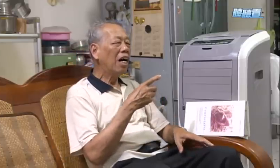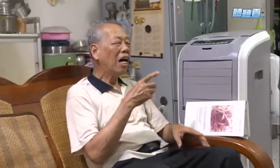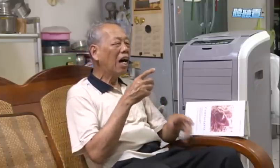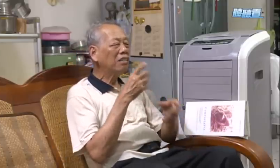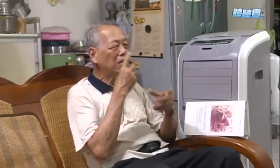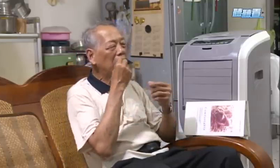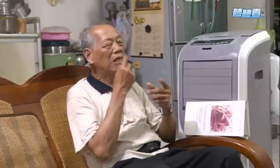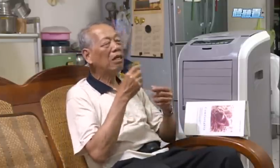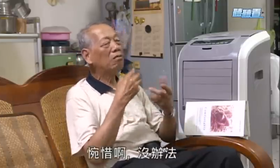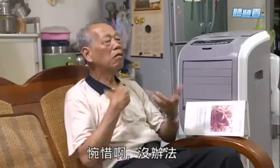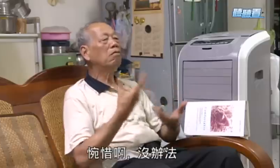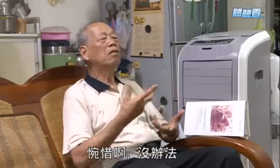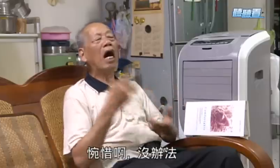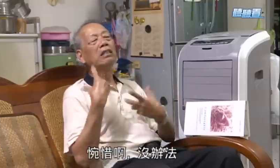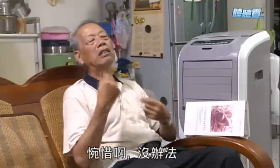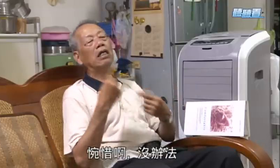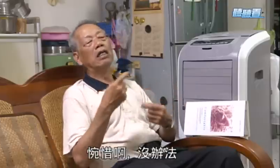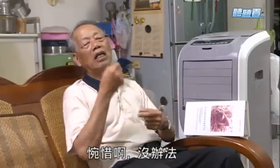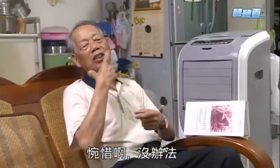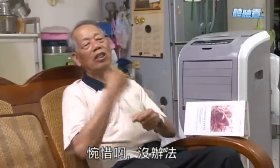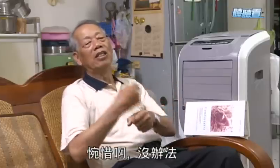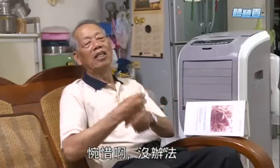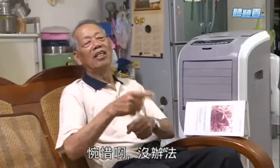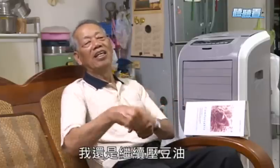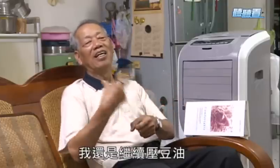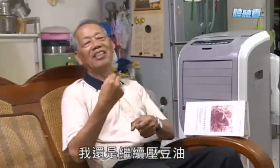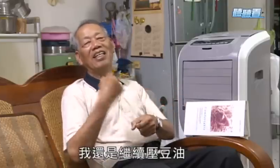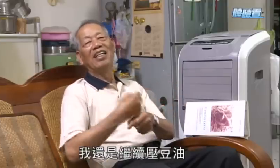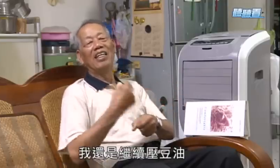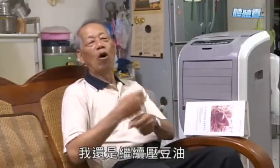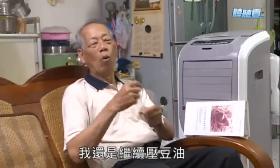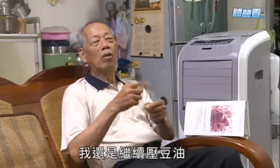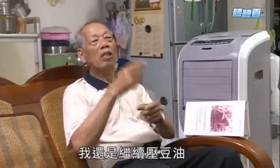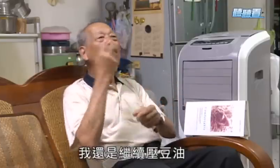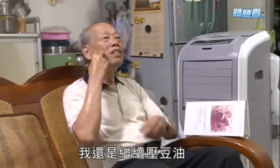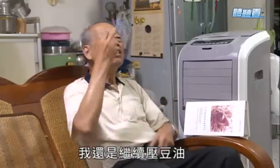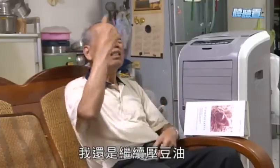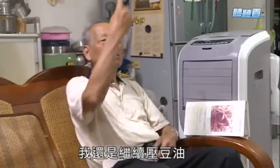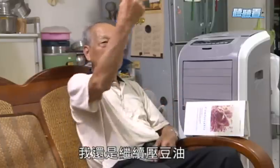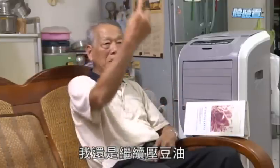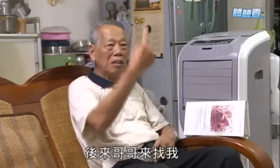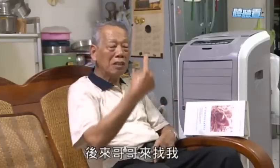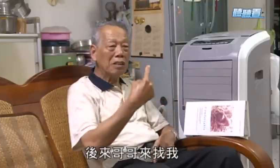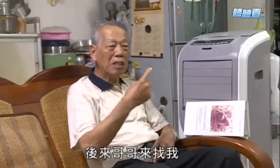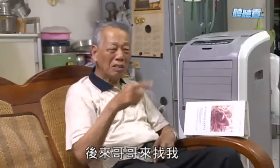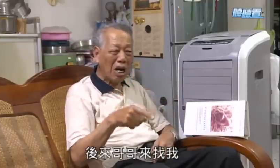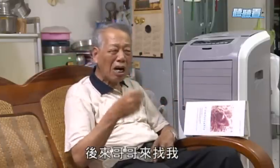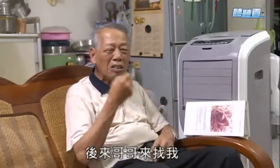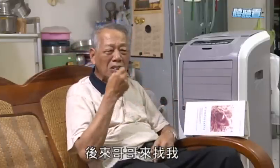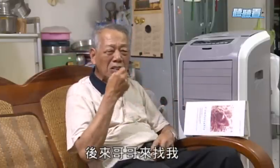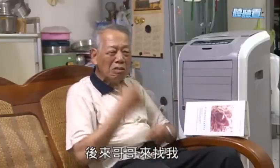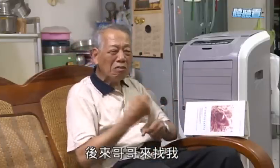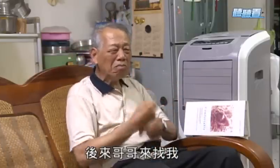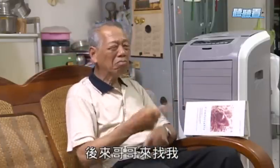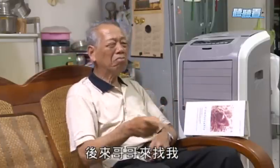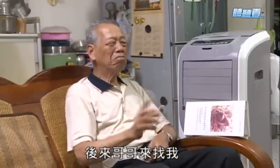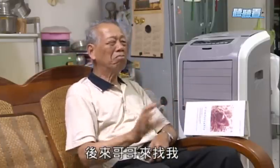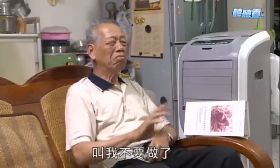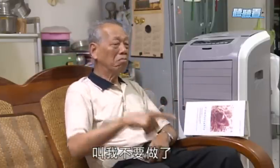了。哎呦，万惜啊，没办法，我还是继续压豆油。后来呢，哥哥来找我，叫我不